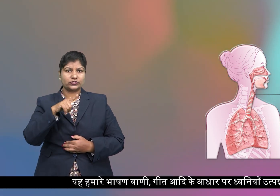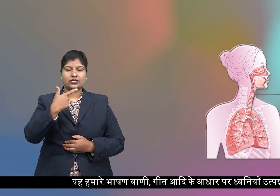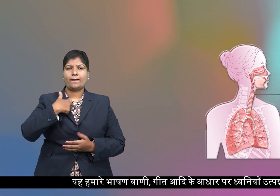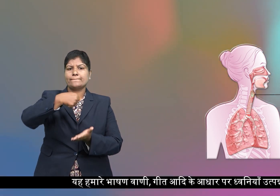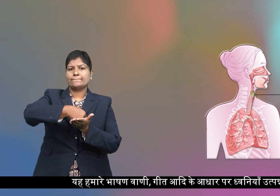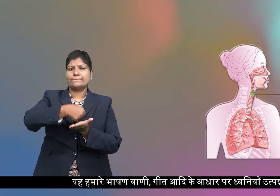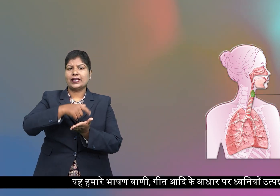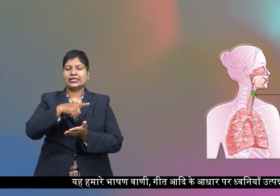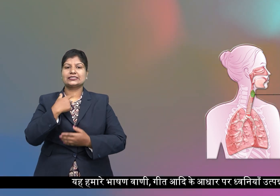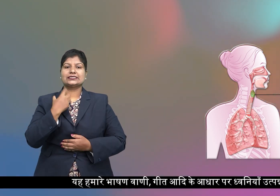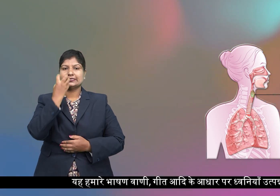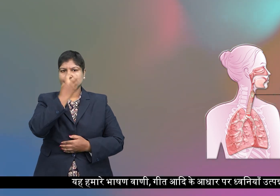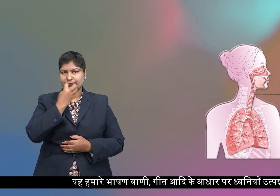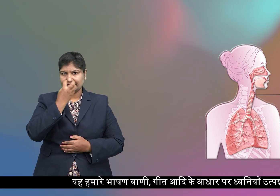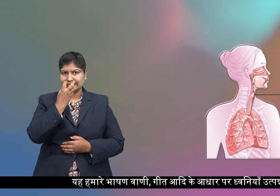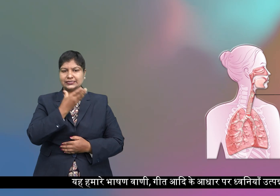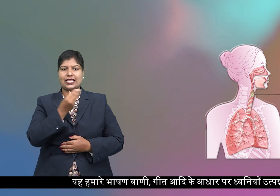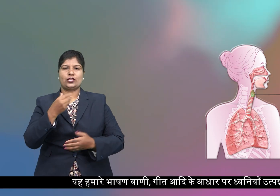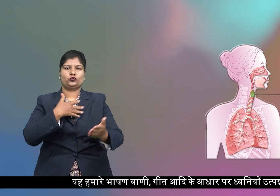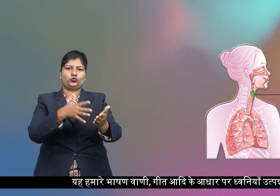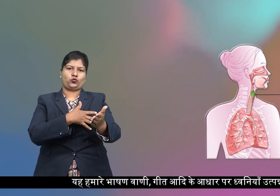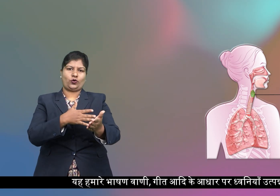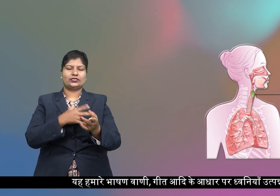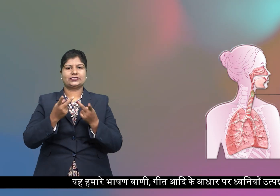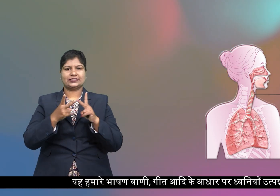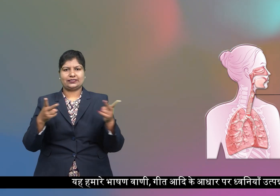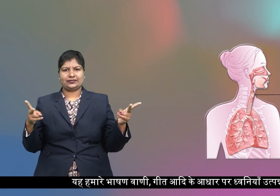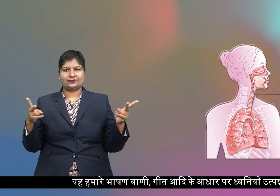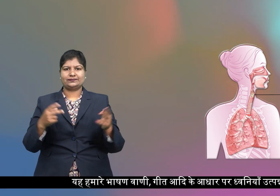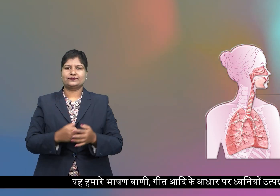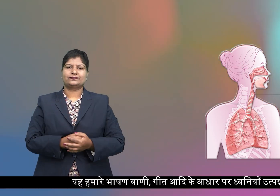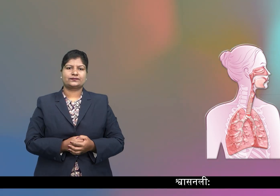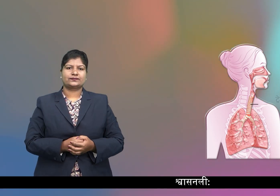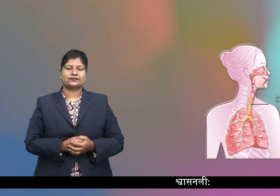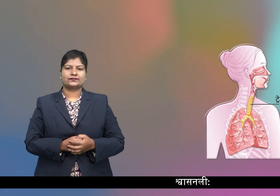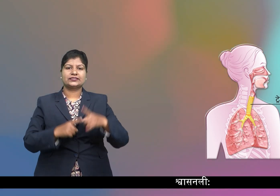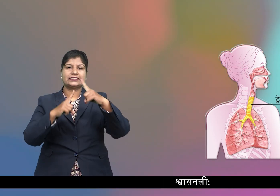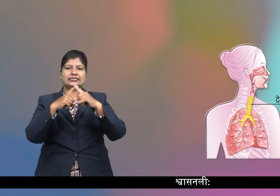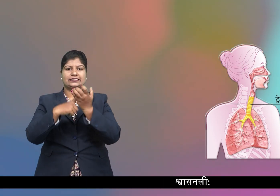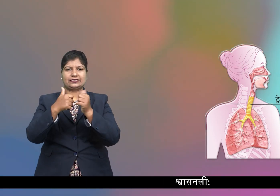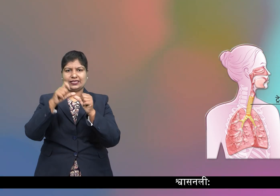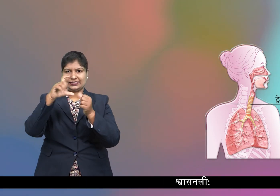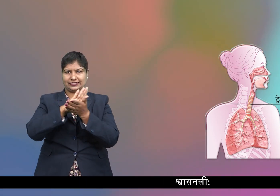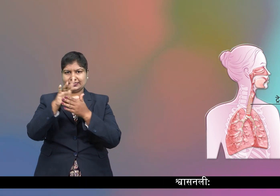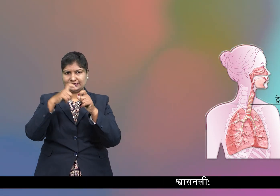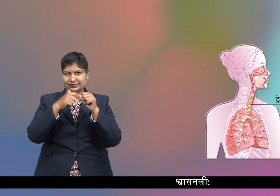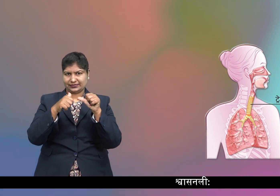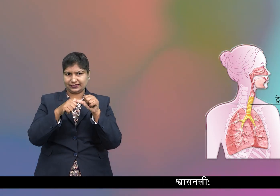गति आदि के आधार पर ध्वनियाँ उत्पन्न करती है। श्वासनली।